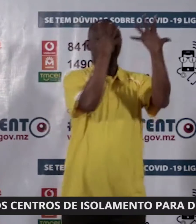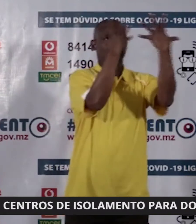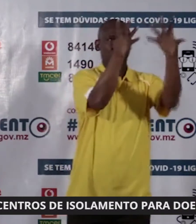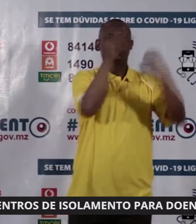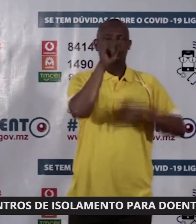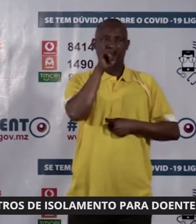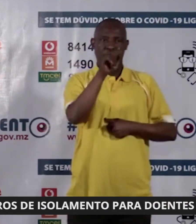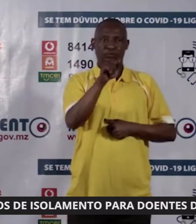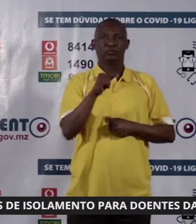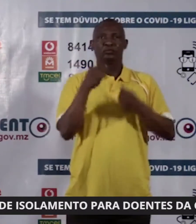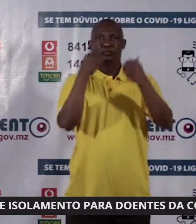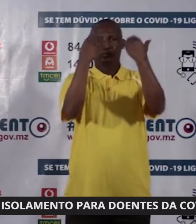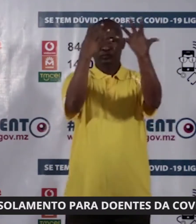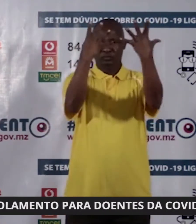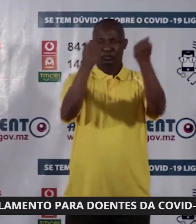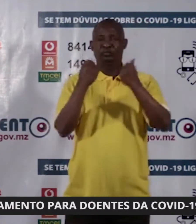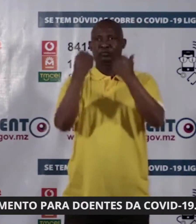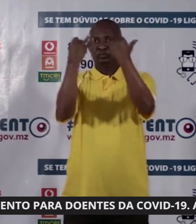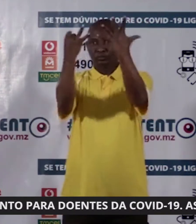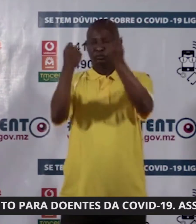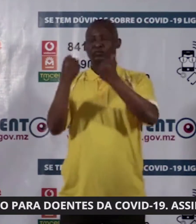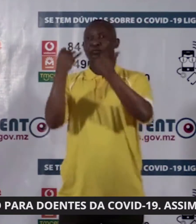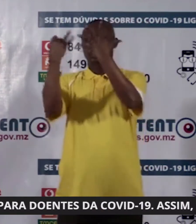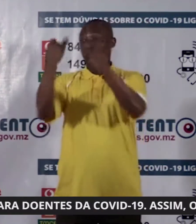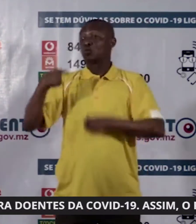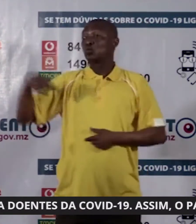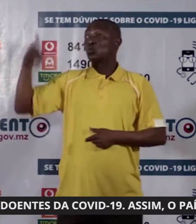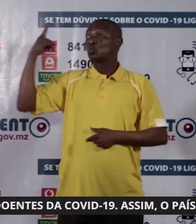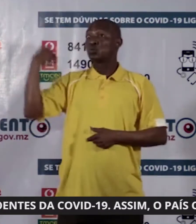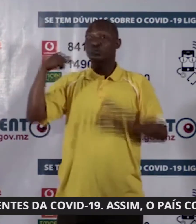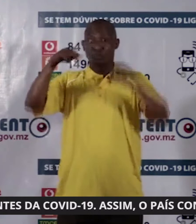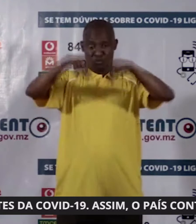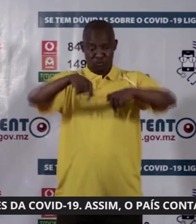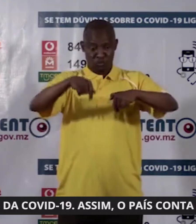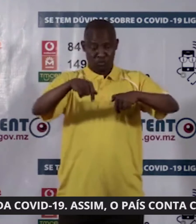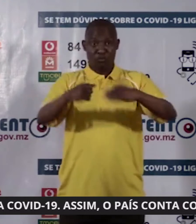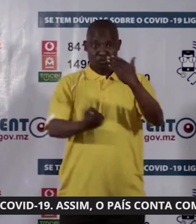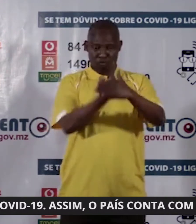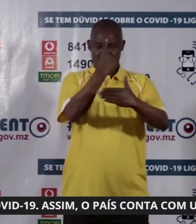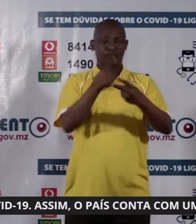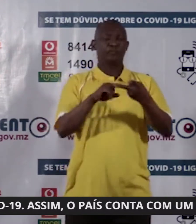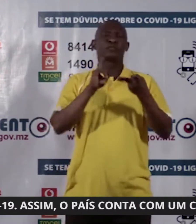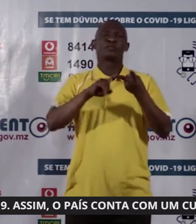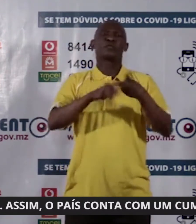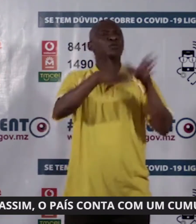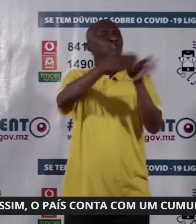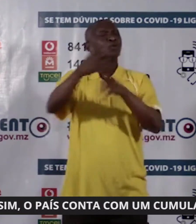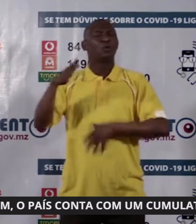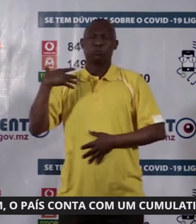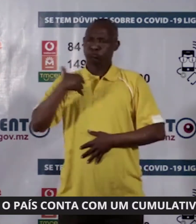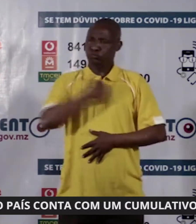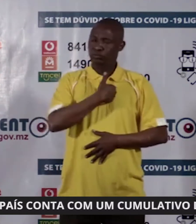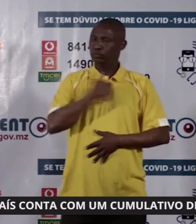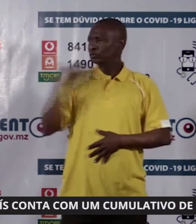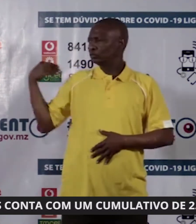9.977 registrados nas últimas 24 horas no nosso continente. Em termos de óbitos, o continente registrou